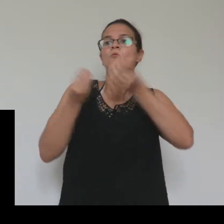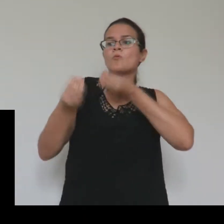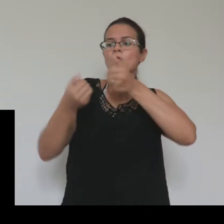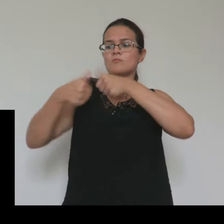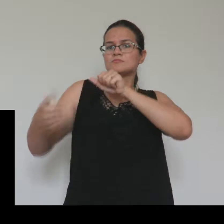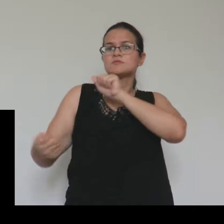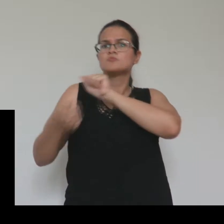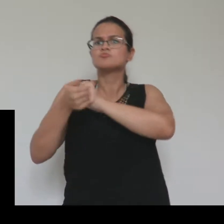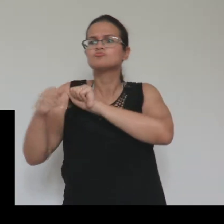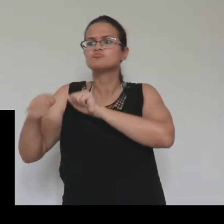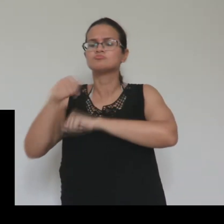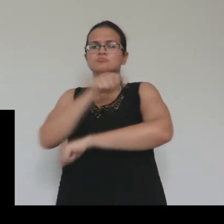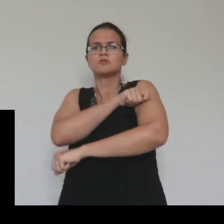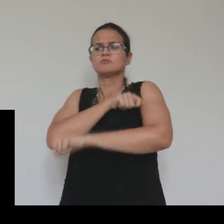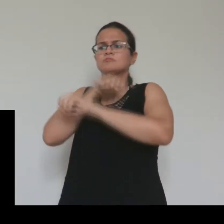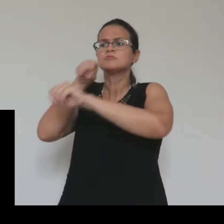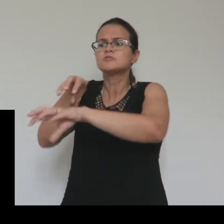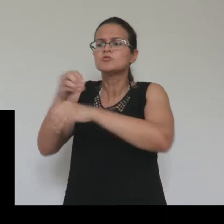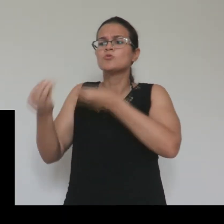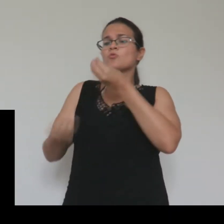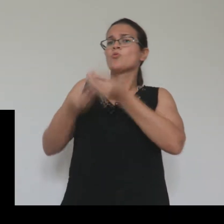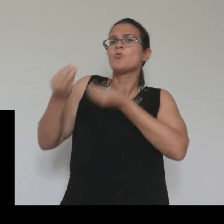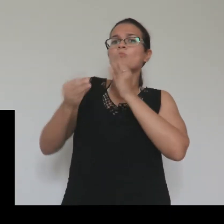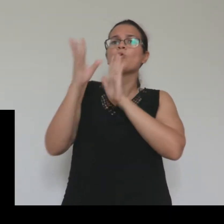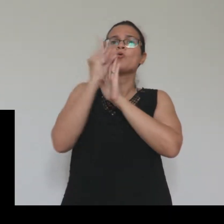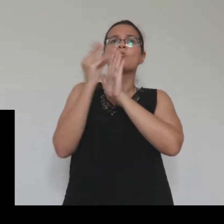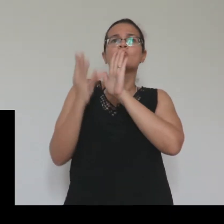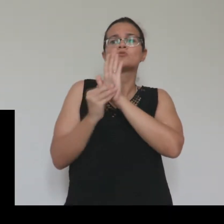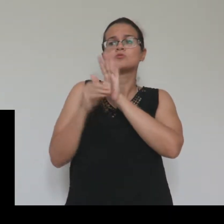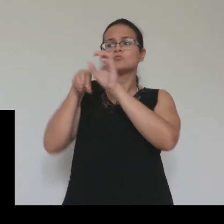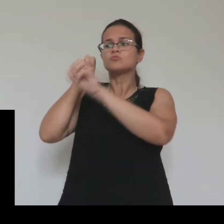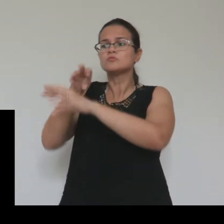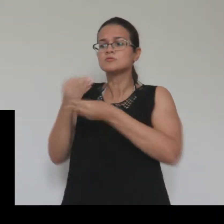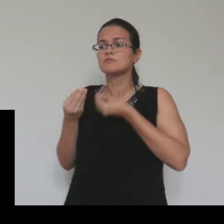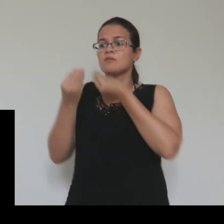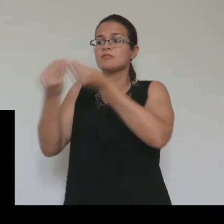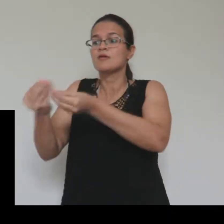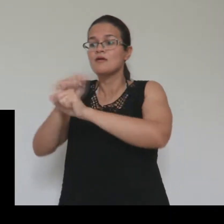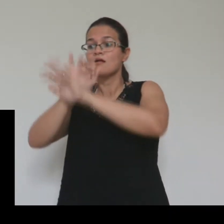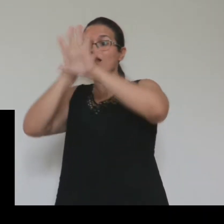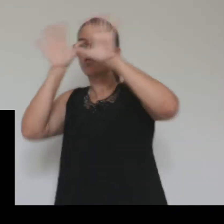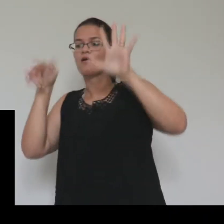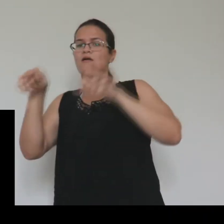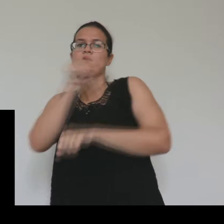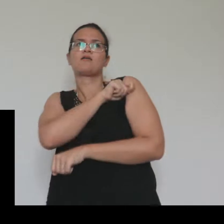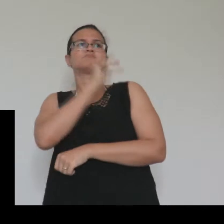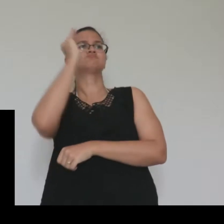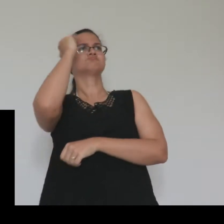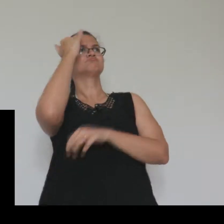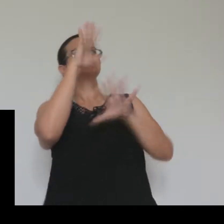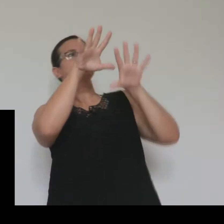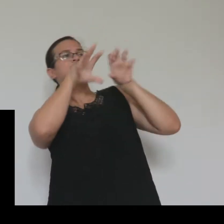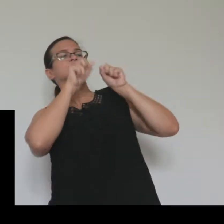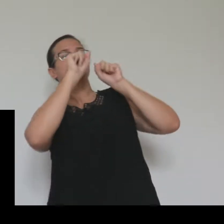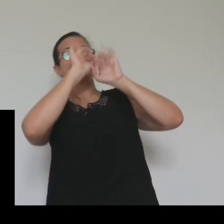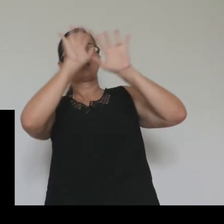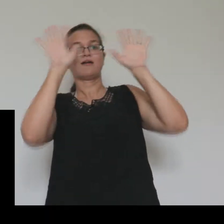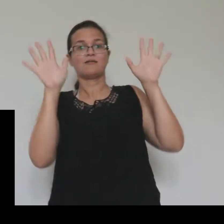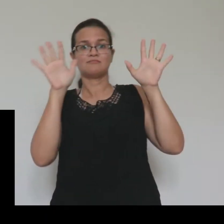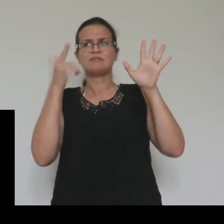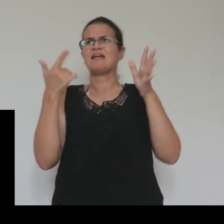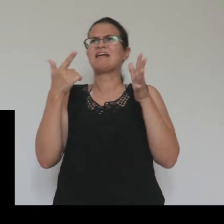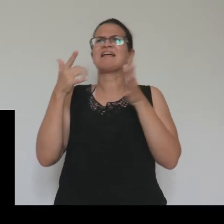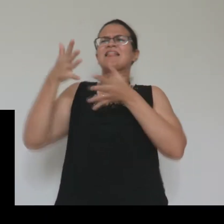aluno, como que as aulas dele, que os conteúdos dele vai chegar de forma clara para esse aluno. A questão da parte da